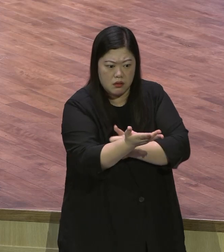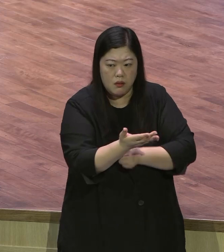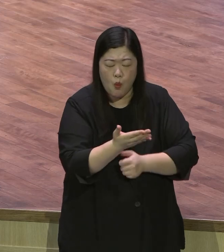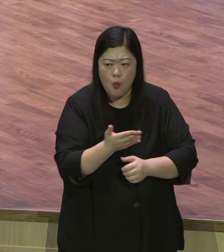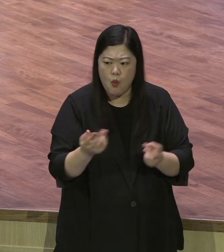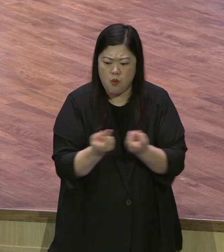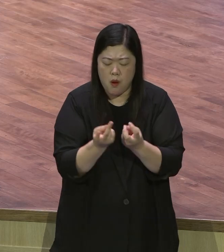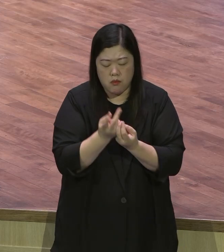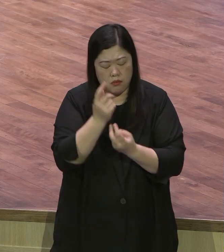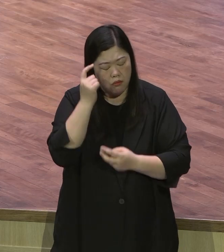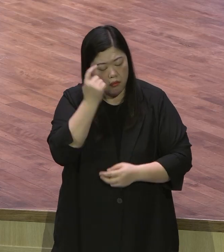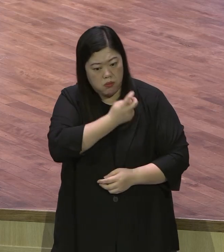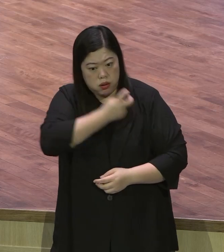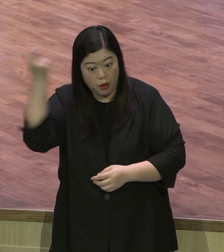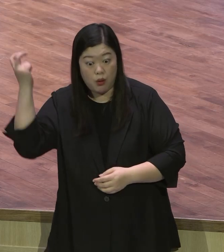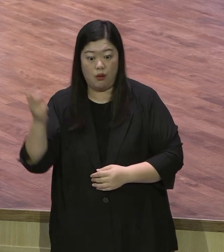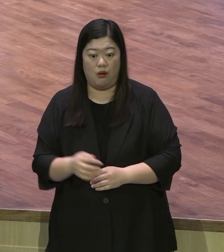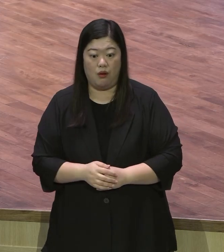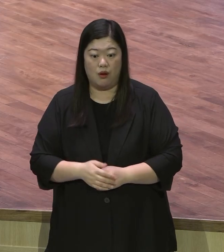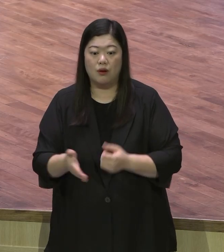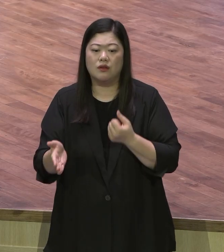부서들도 영적으로 더 긴장해서